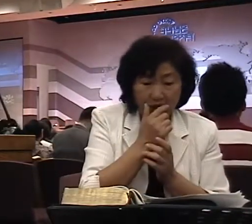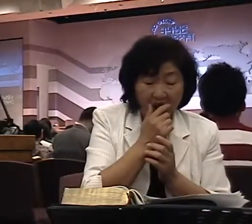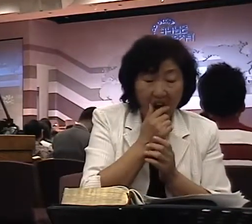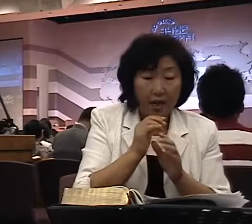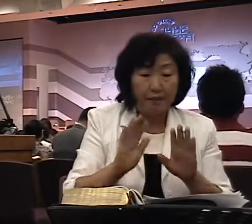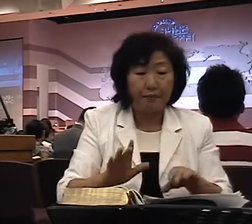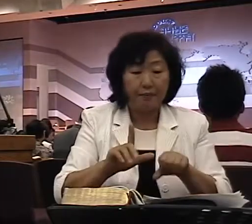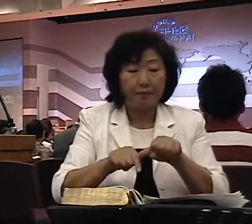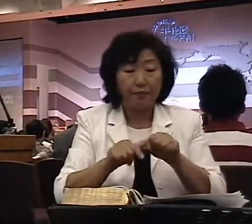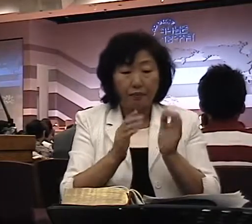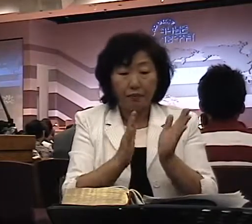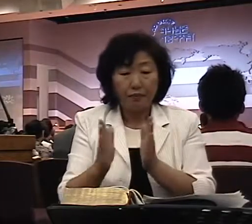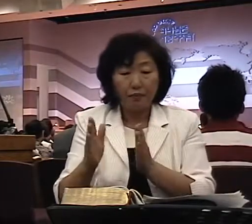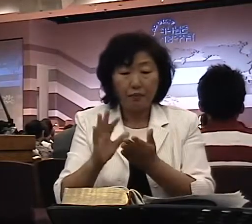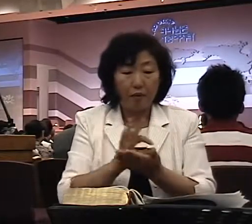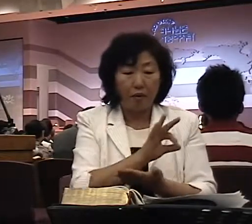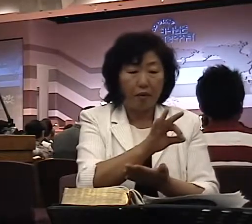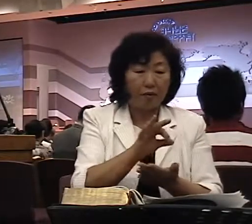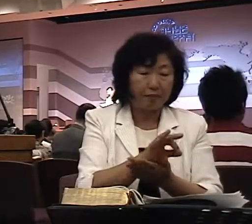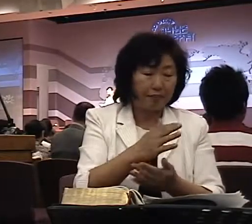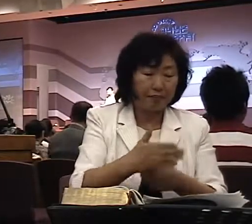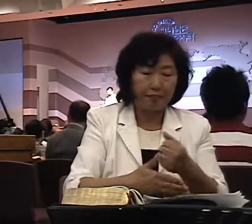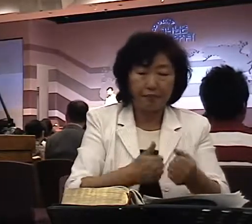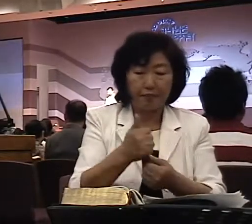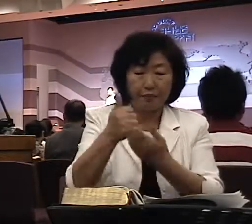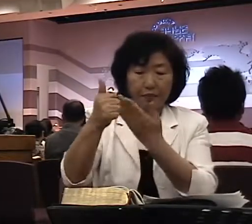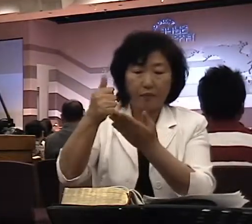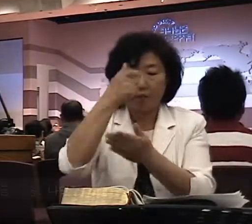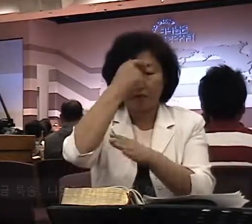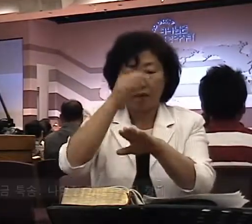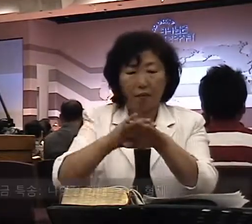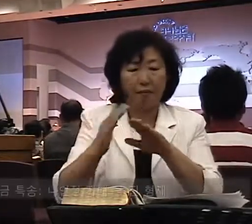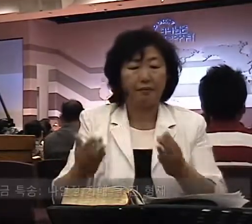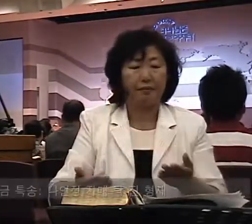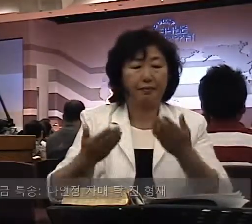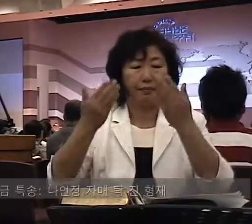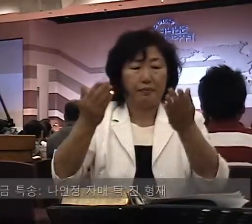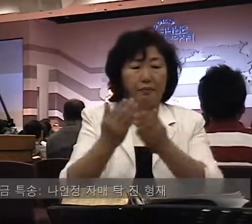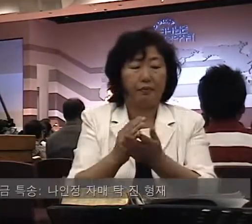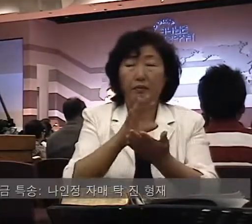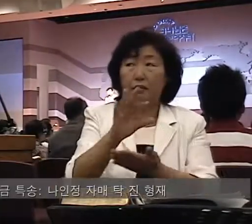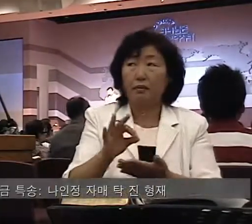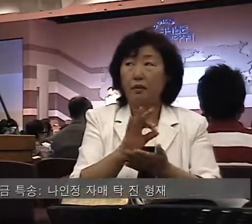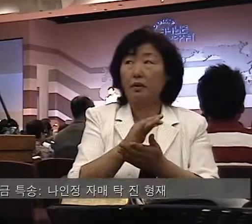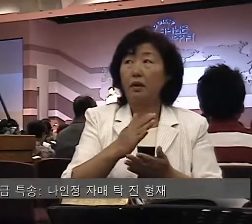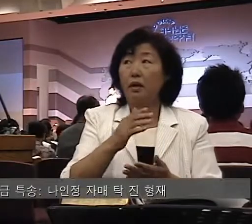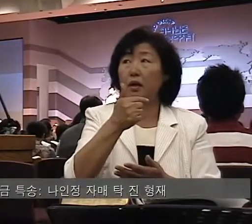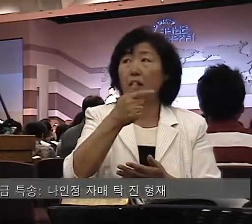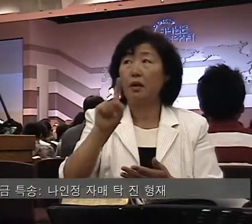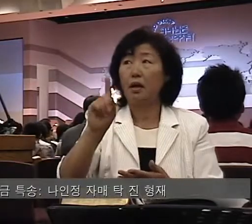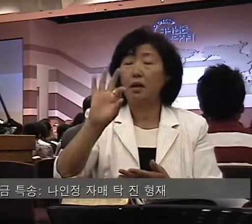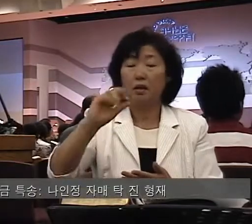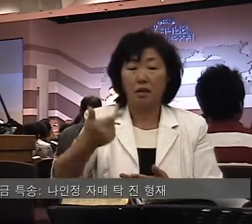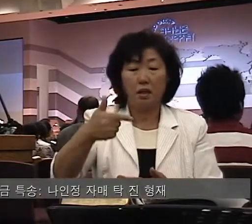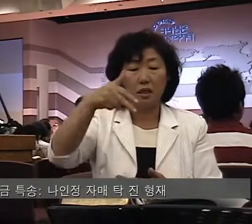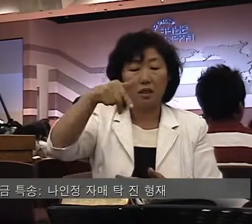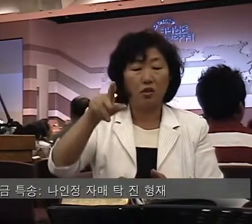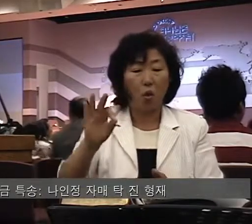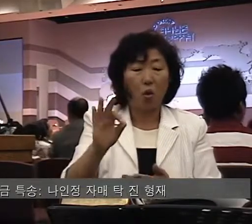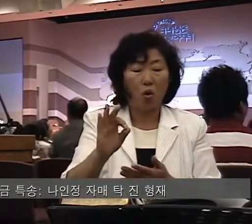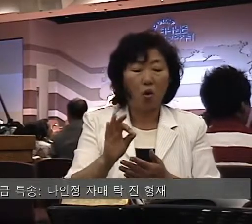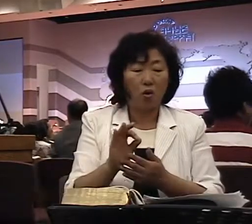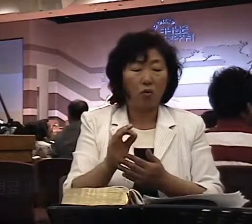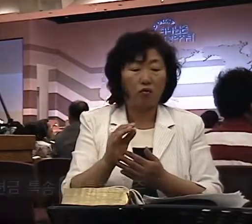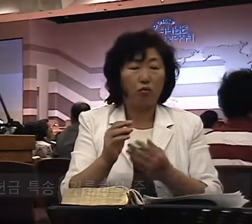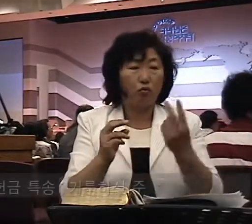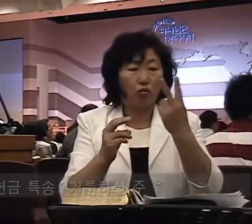이 시간 우리 준비하신 헌금으로 하나님께 예배를 드리겠습니다. 헌금성으로 나인정 자매님, 탁진 형제님,